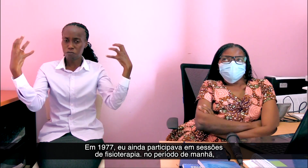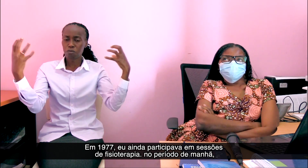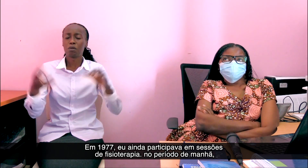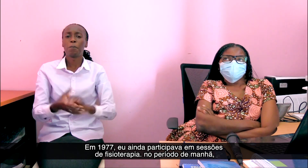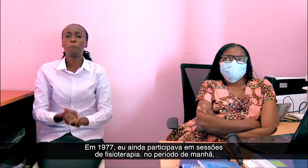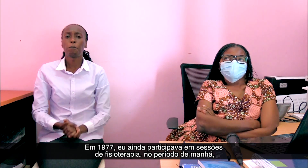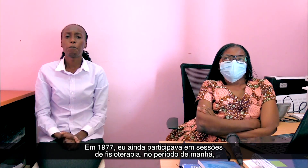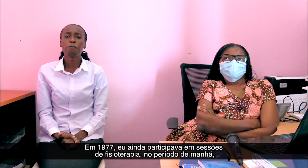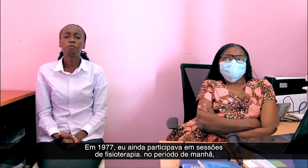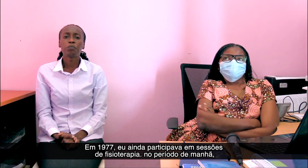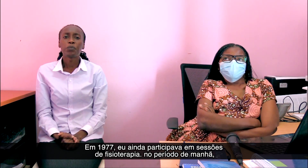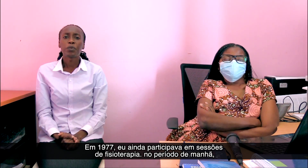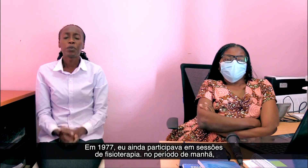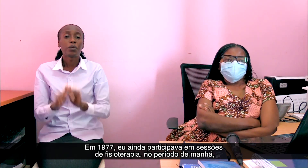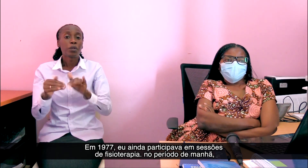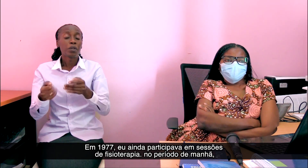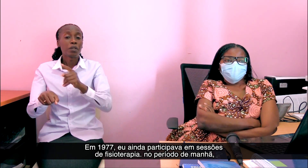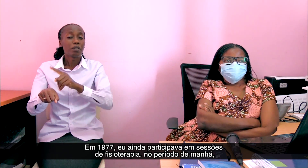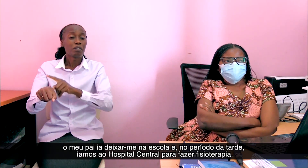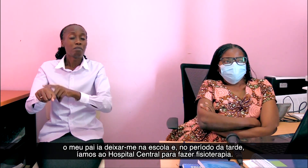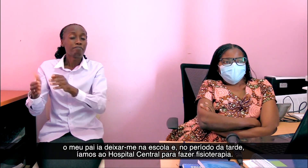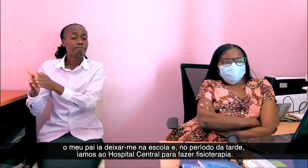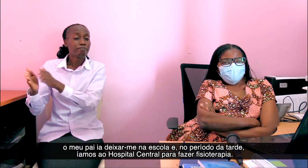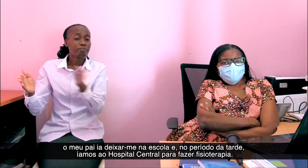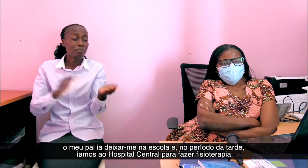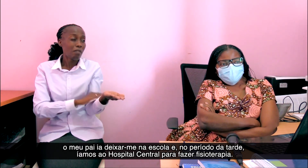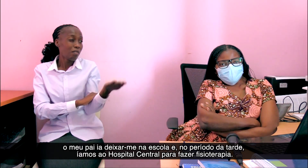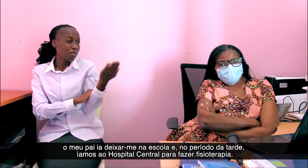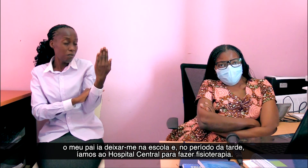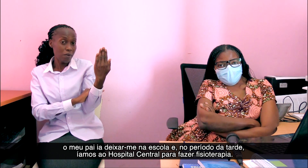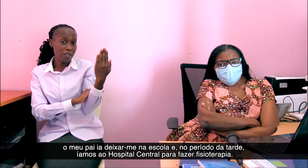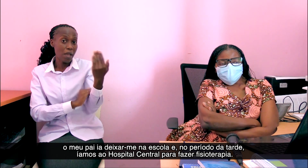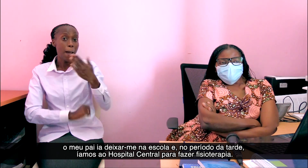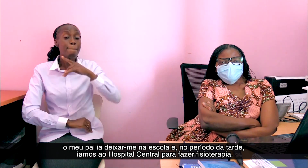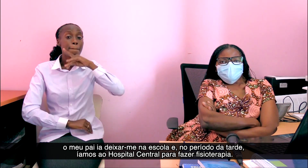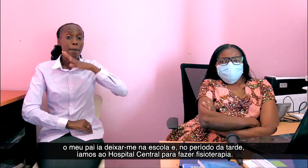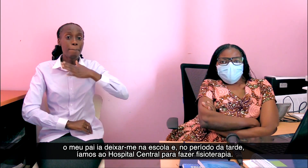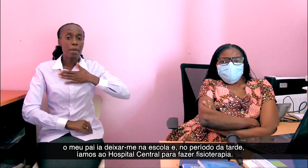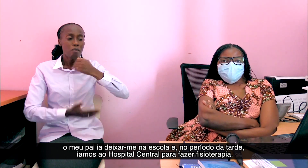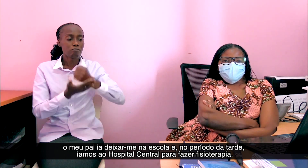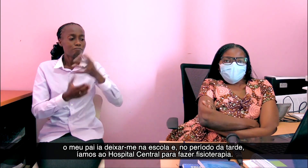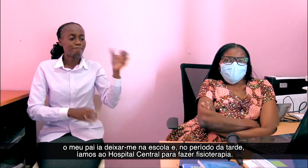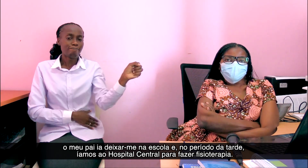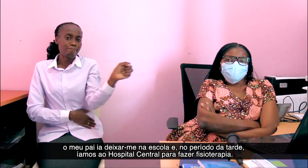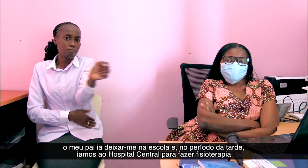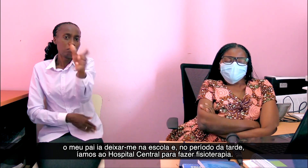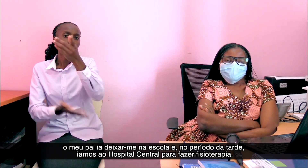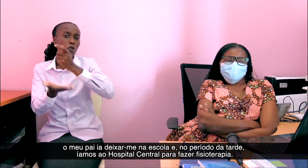Então, período da manhã, meu pai ia me deixar na escola. Período da tarde, íamos